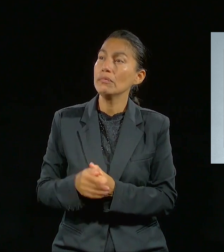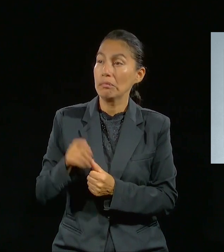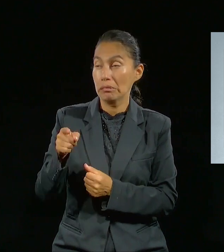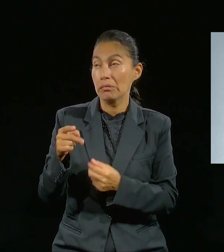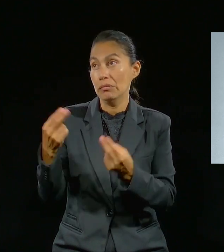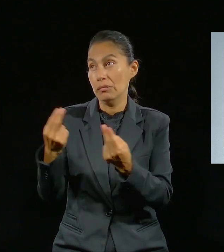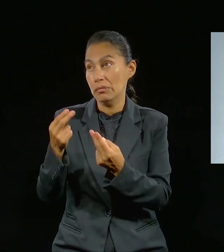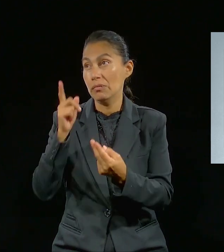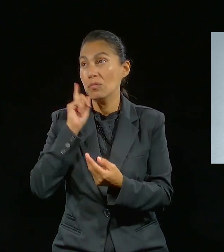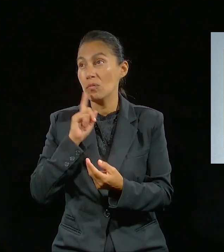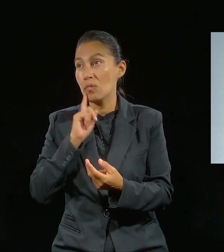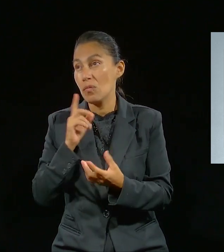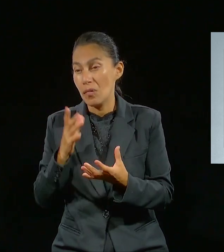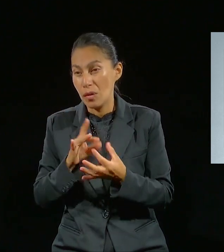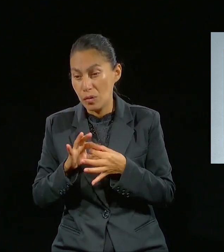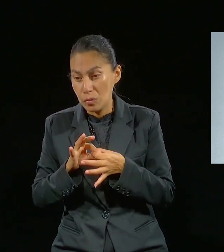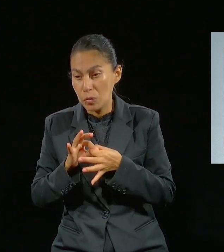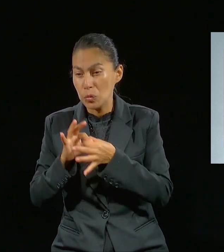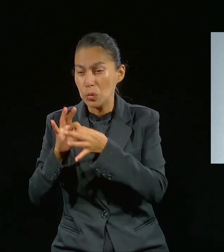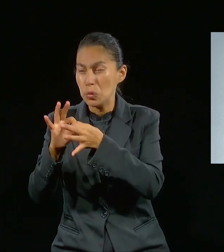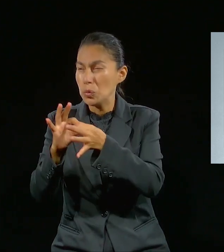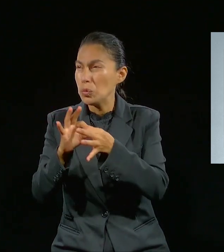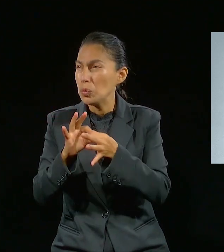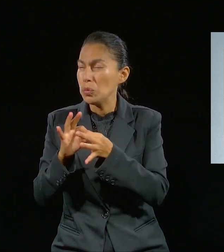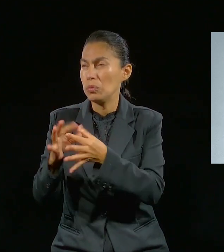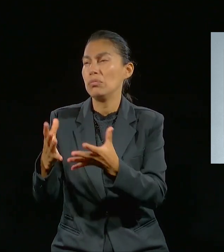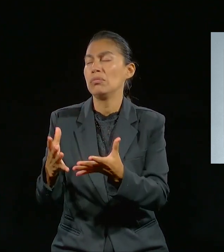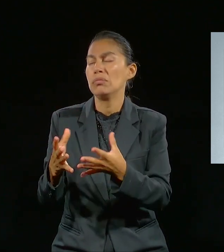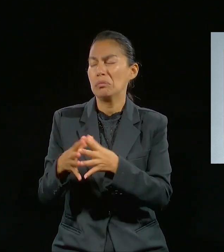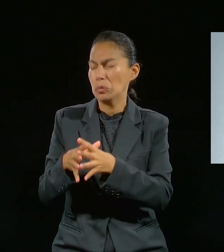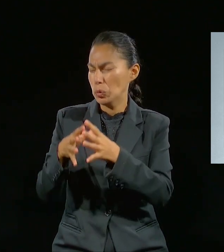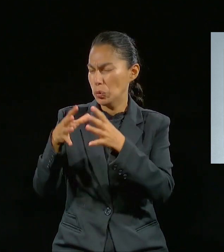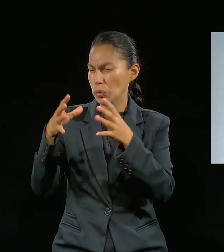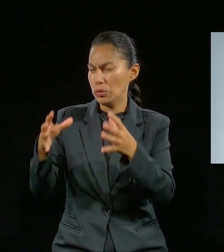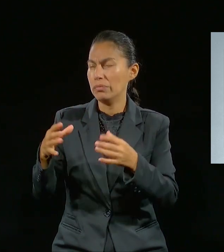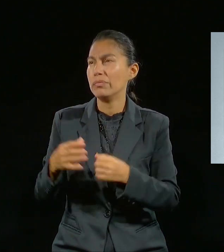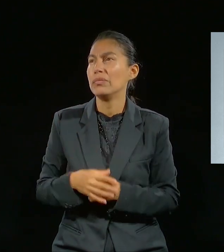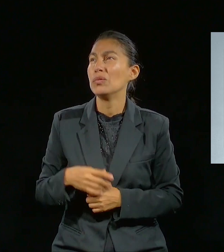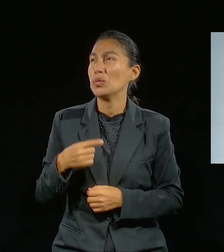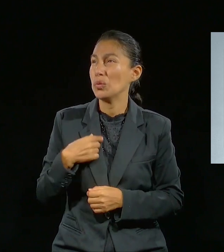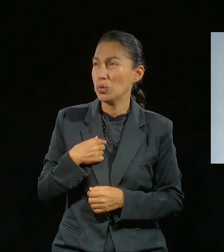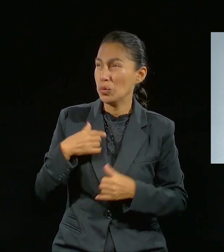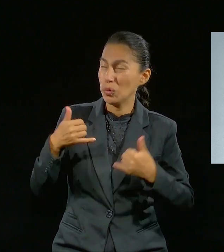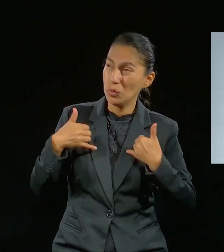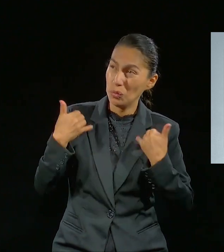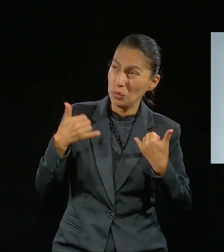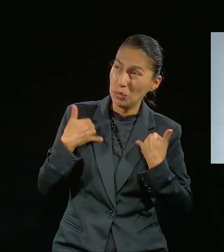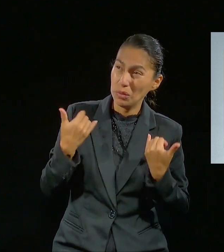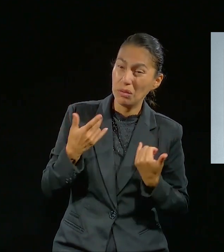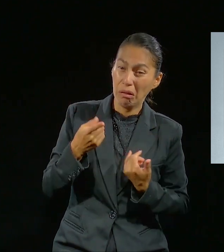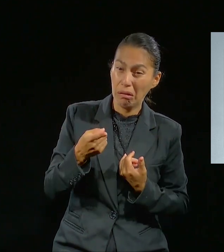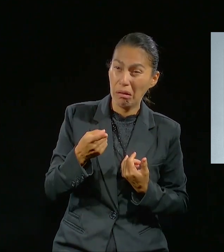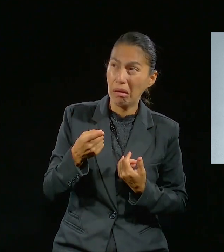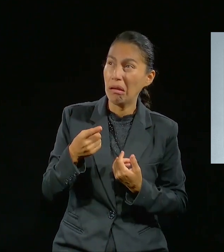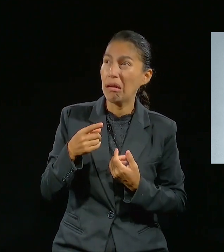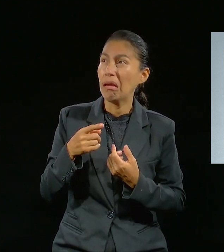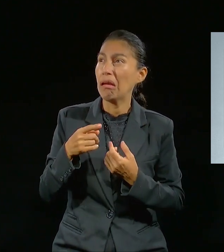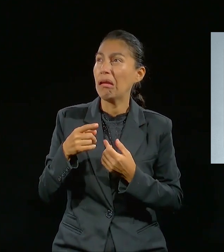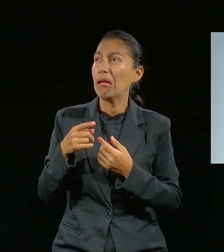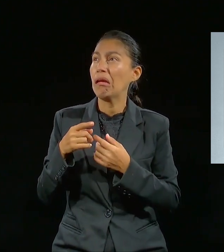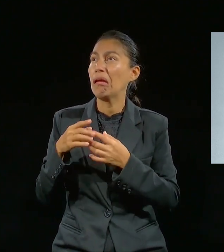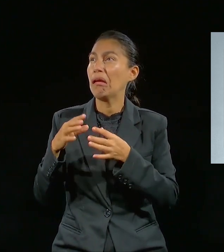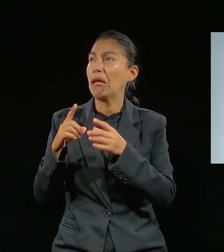una joven. Así, una joven que lo haga crecer, que no, yo no, y se lo decía así, yo no quiero una joven